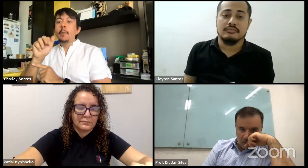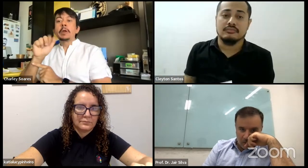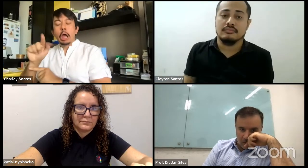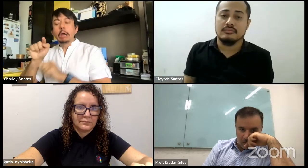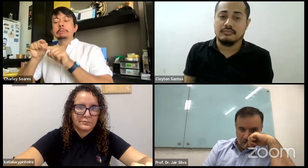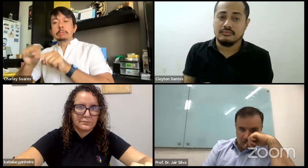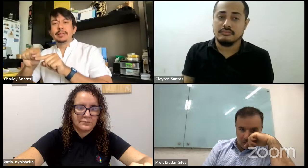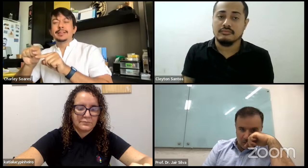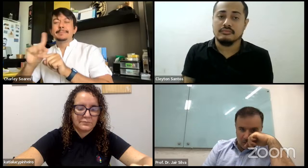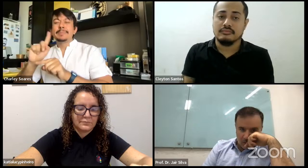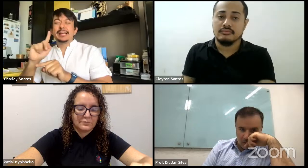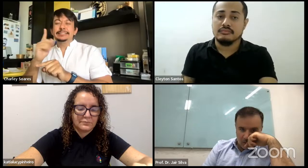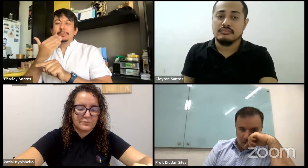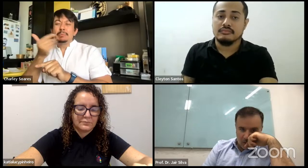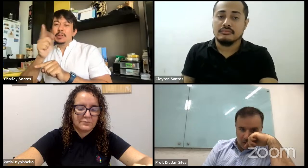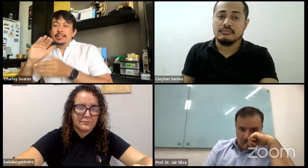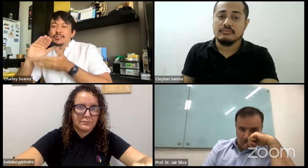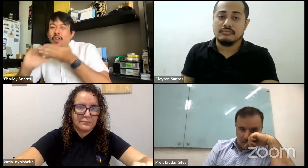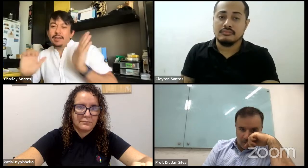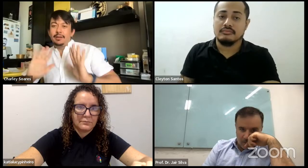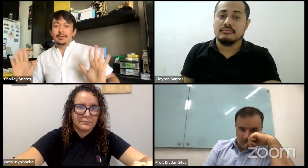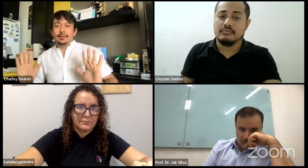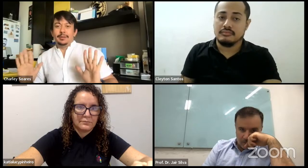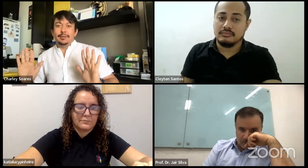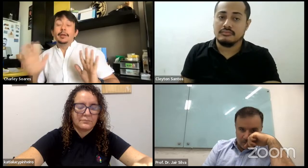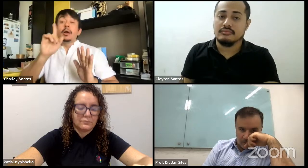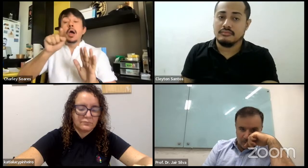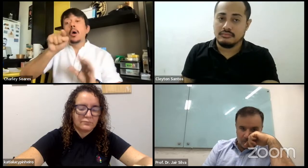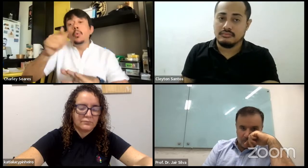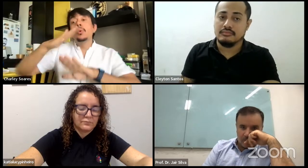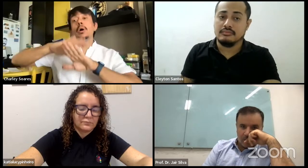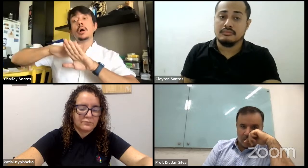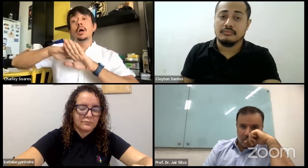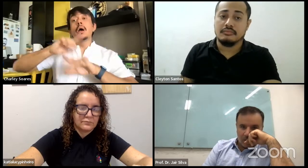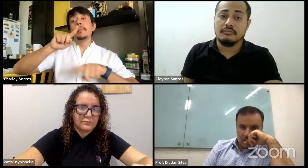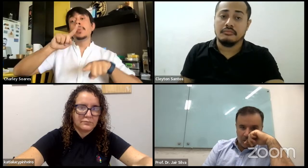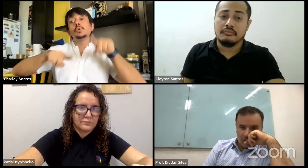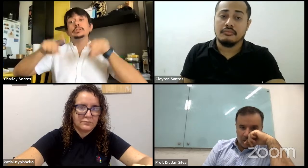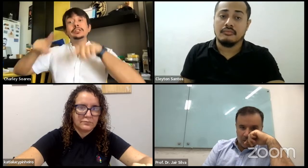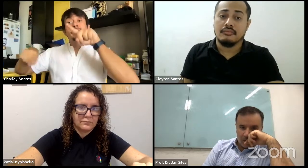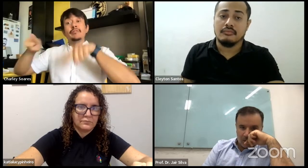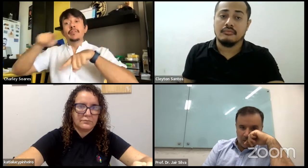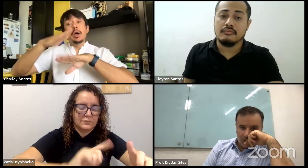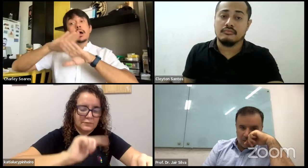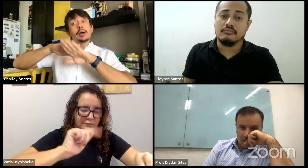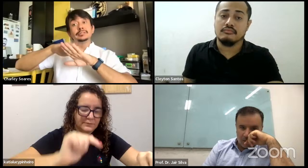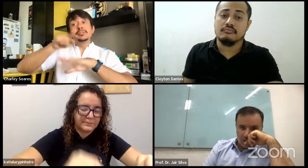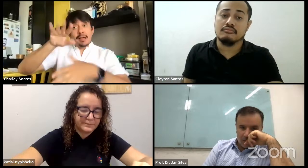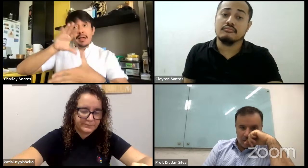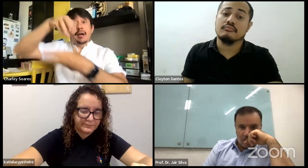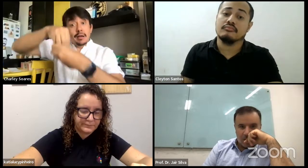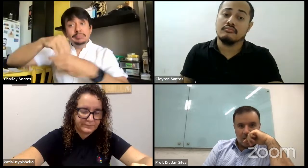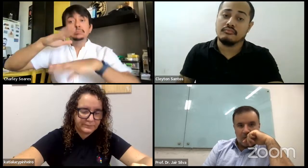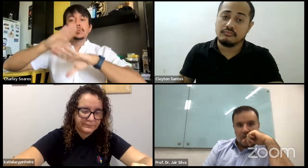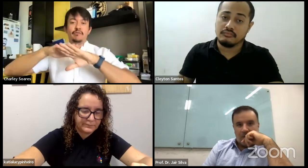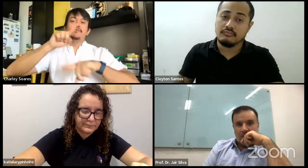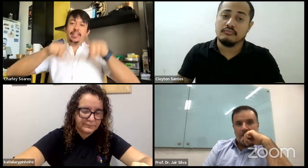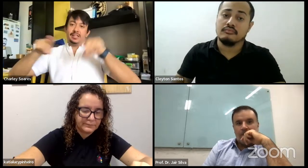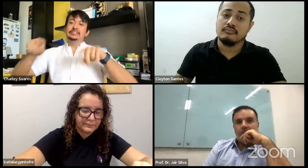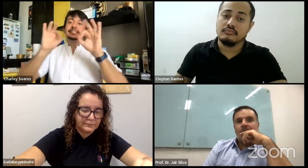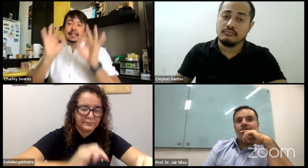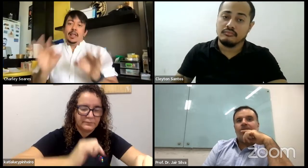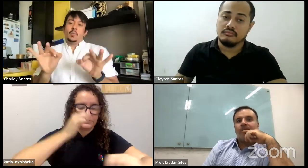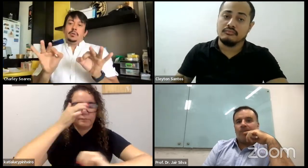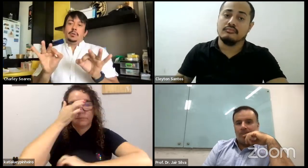Entende? Quando você coloca lá na sua análise, é interessante retirar essa palavra formal.